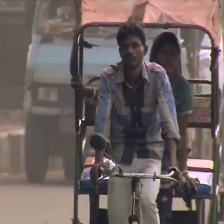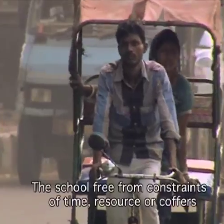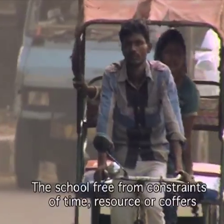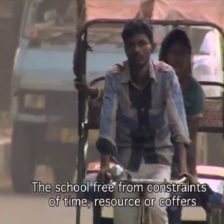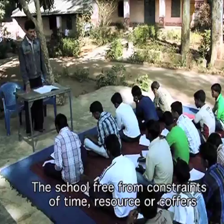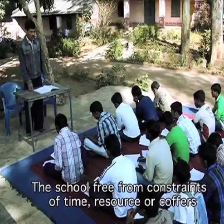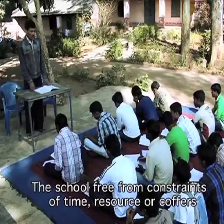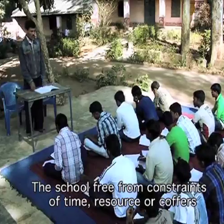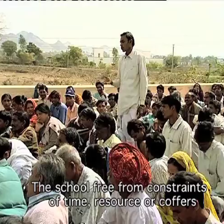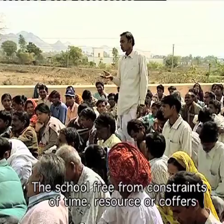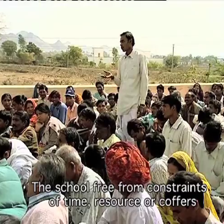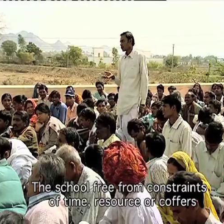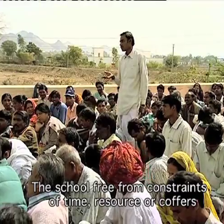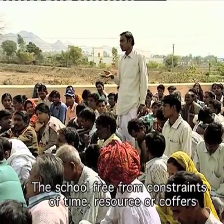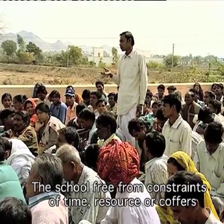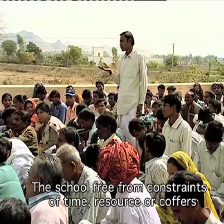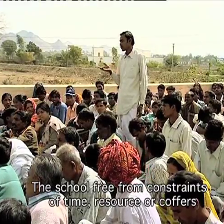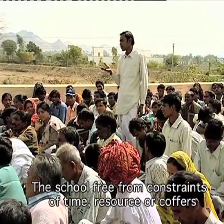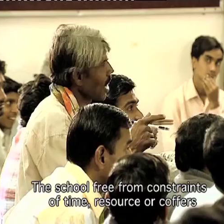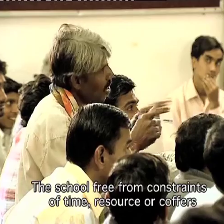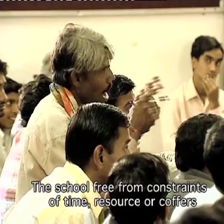धन साधन समय की सीमा से